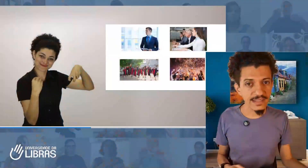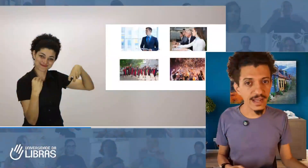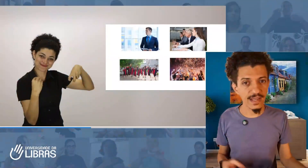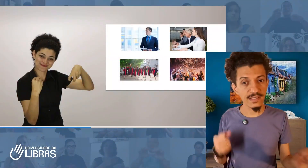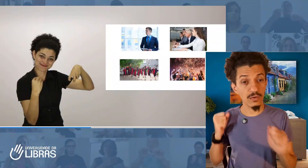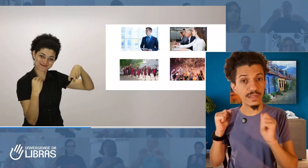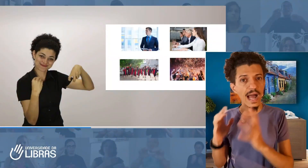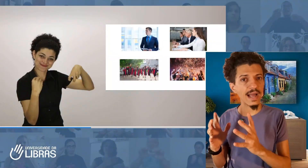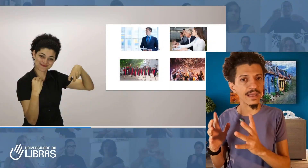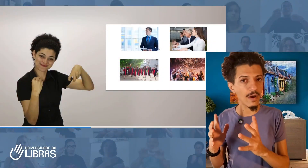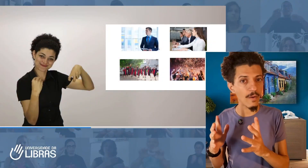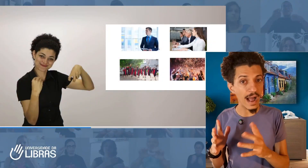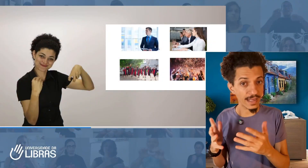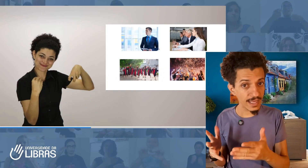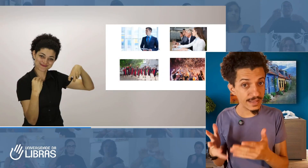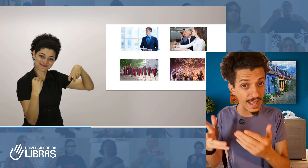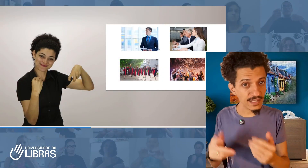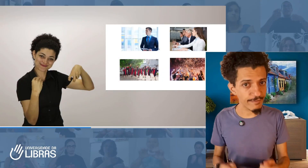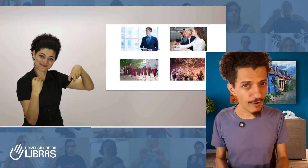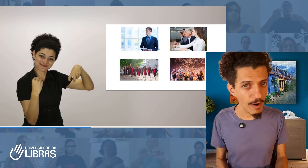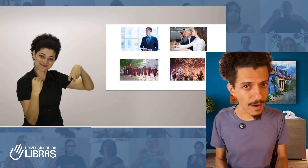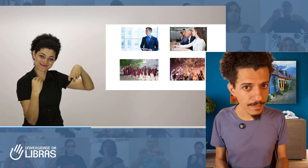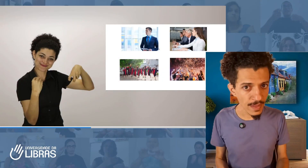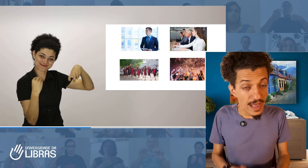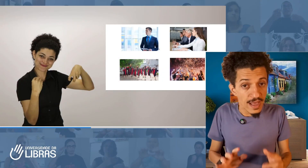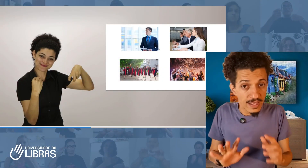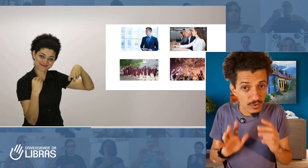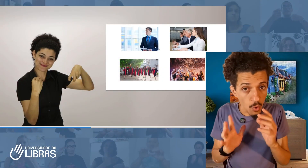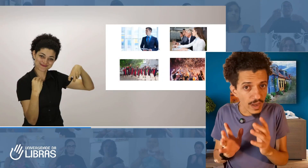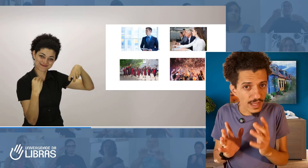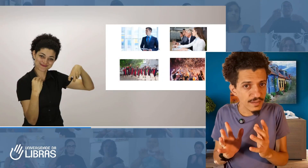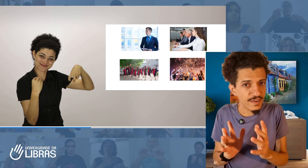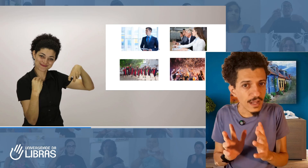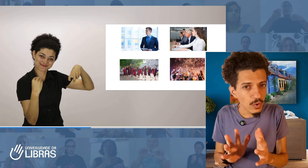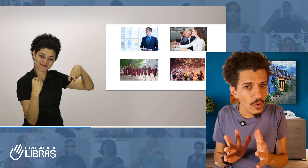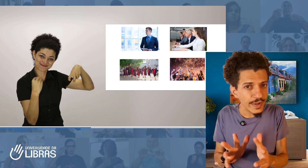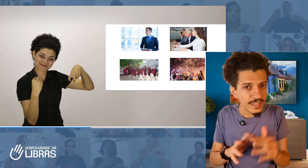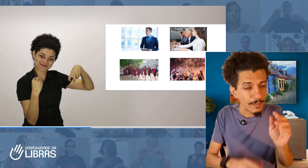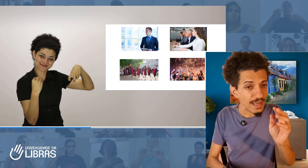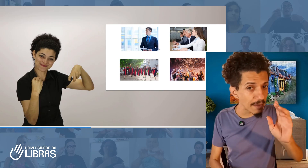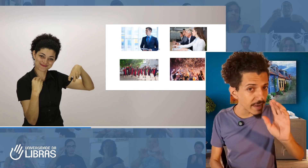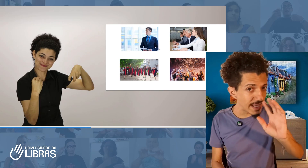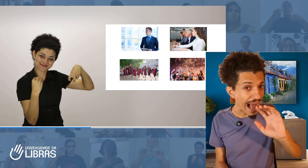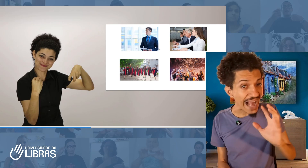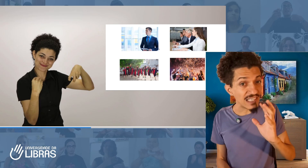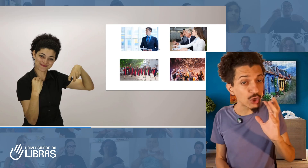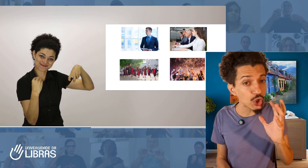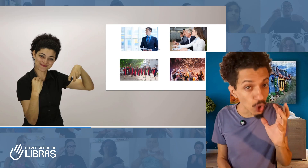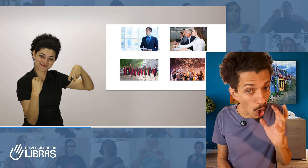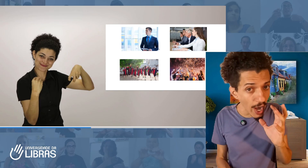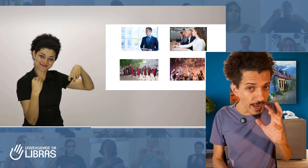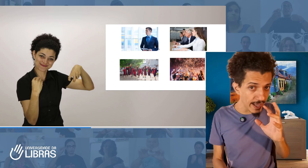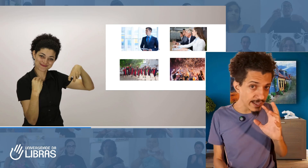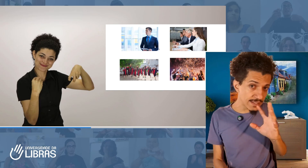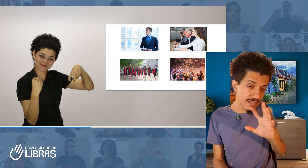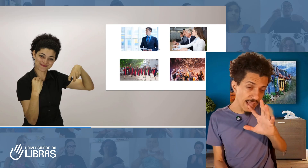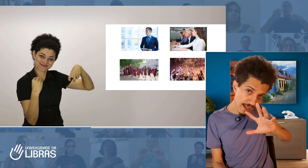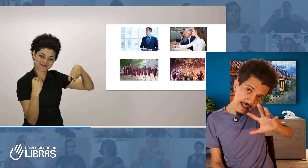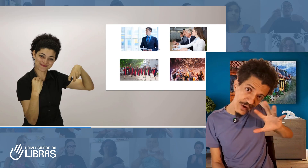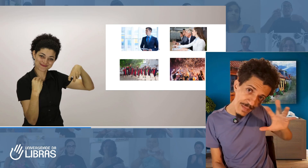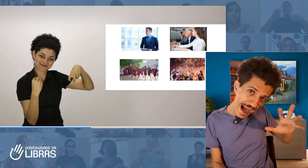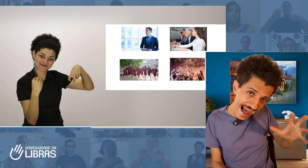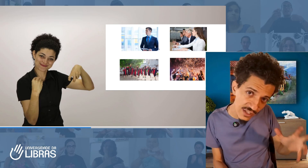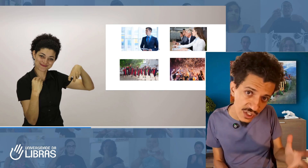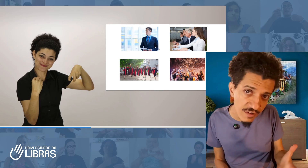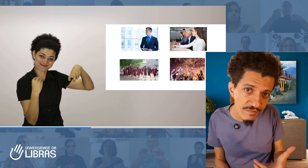a sinalização da Raquel aqui dessa forma, com classificadores, e perceba que a história em si ela